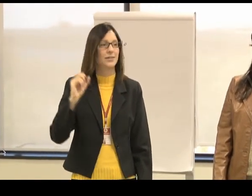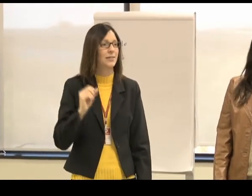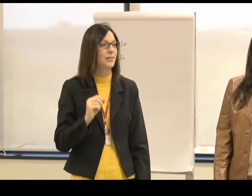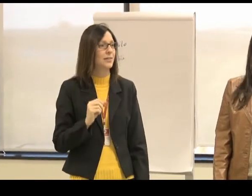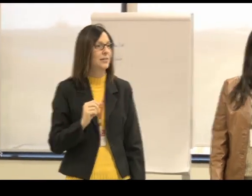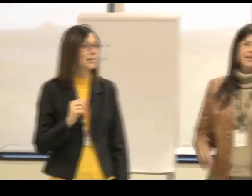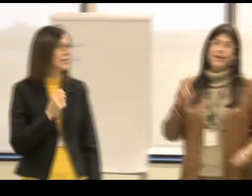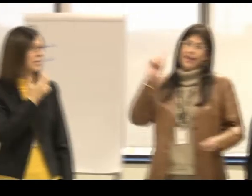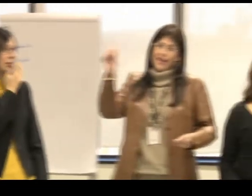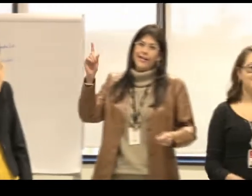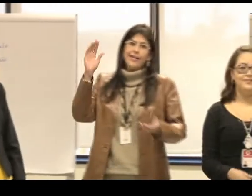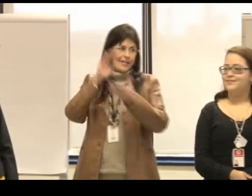Tempo.